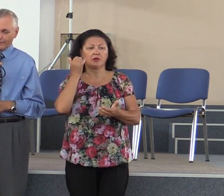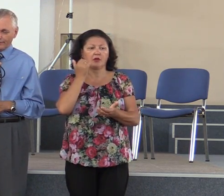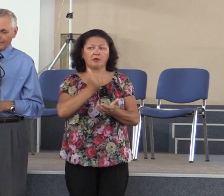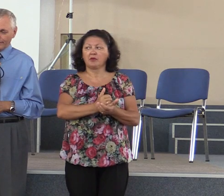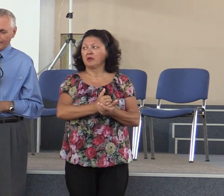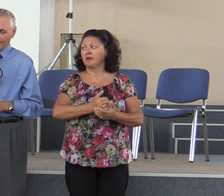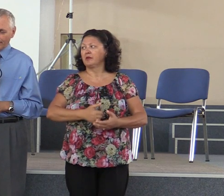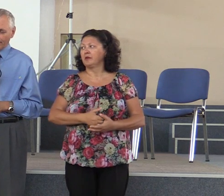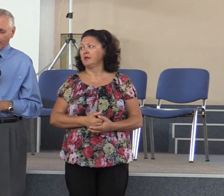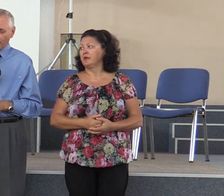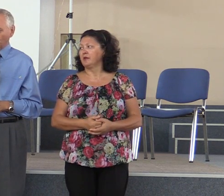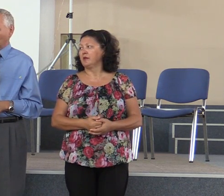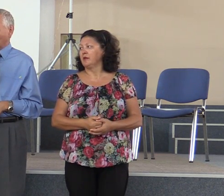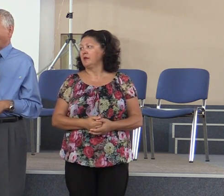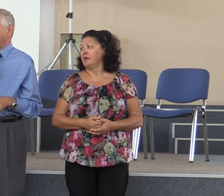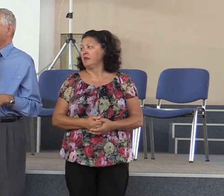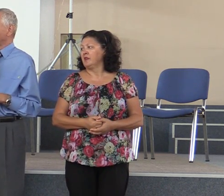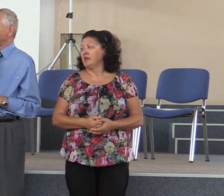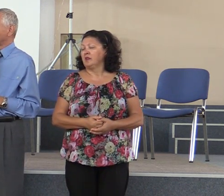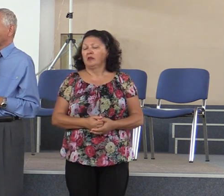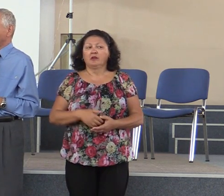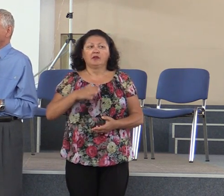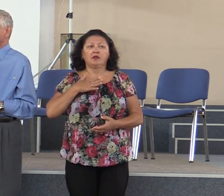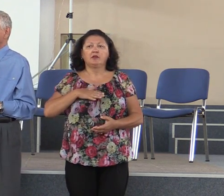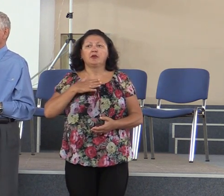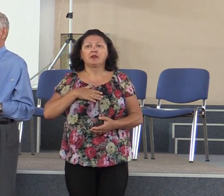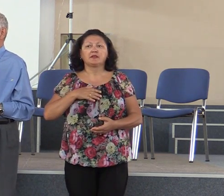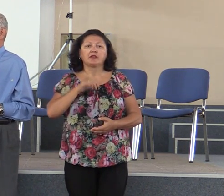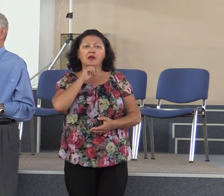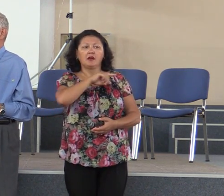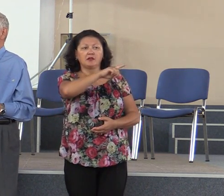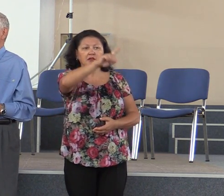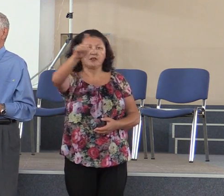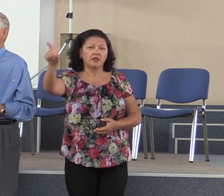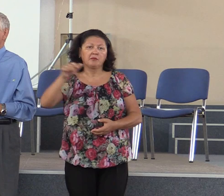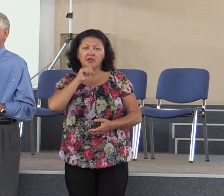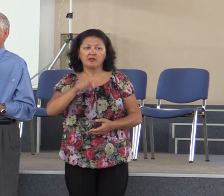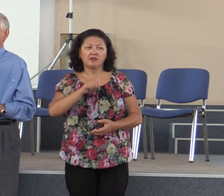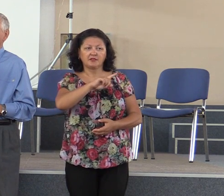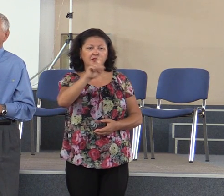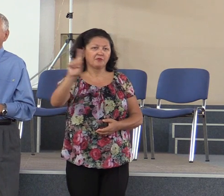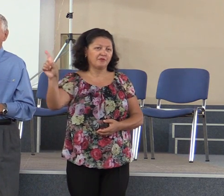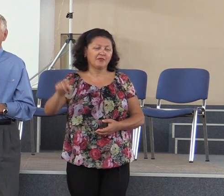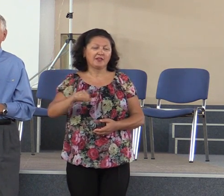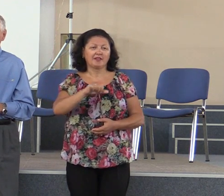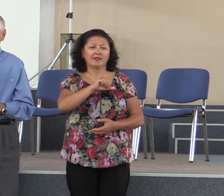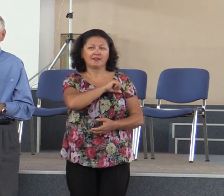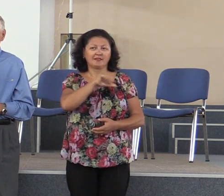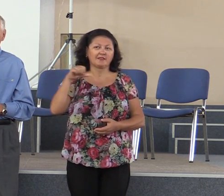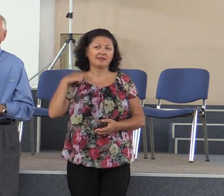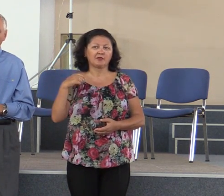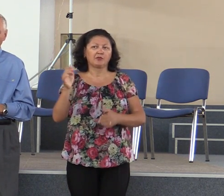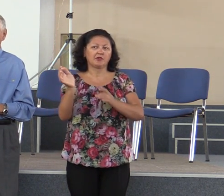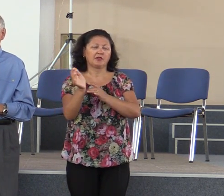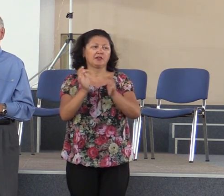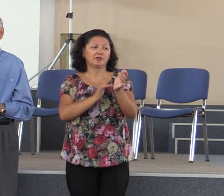I don't want you to be alone either. Doresc ca nimeni să nu fie singur. Jesus is willing to be your friend. Iisus dorește